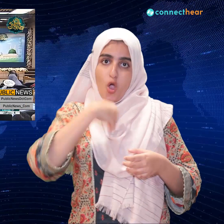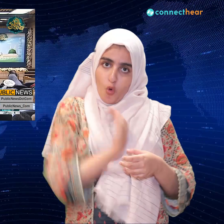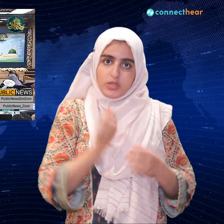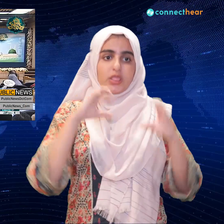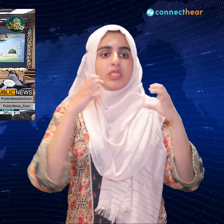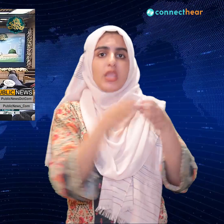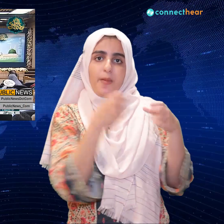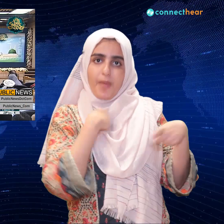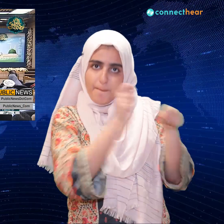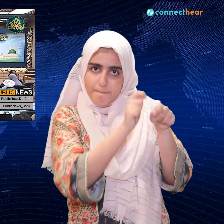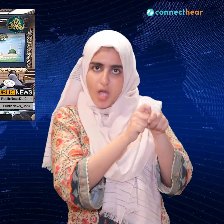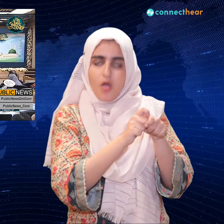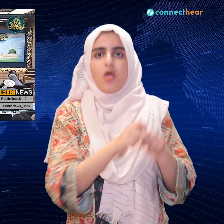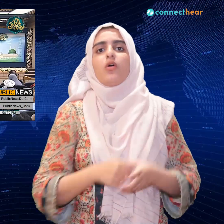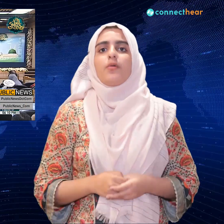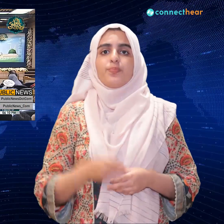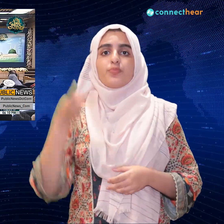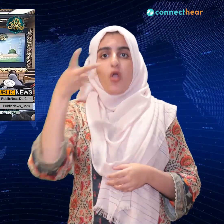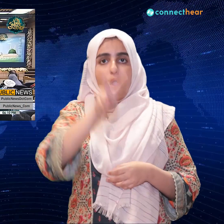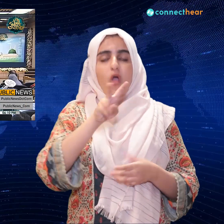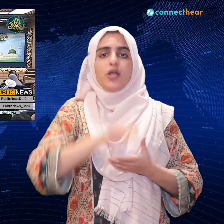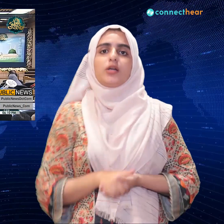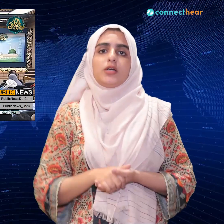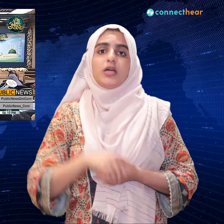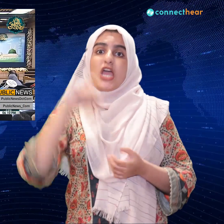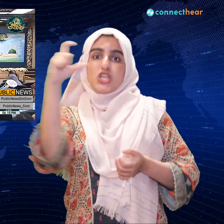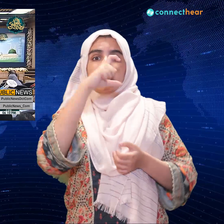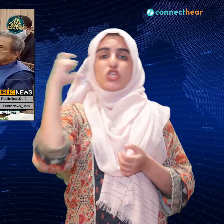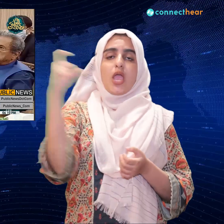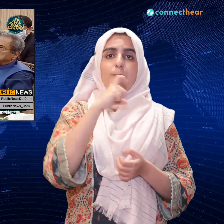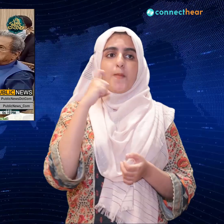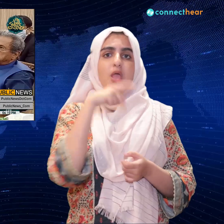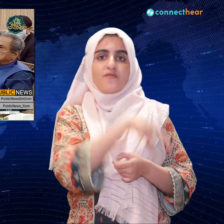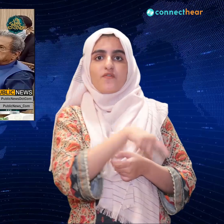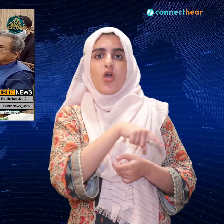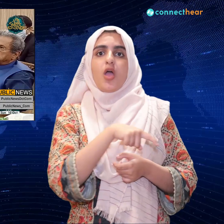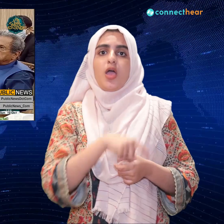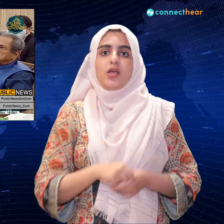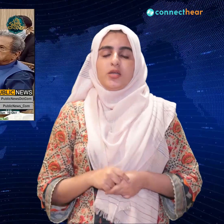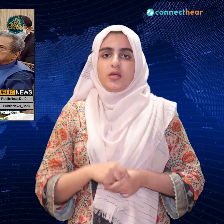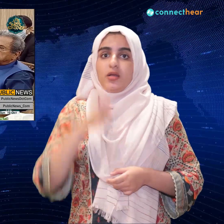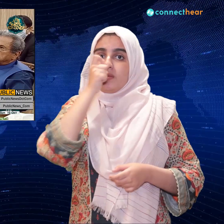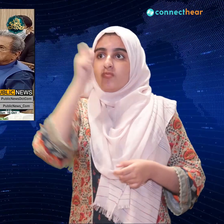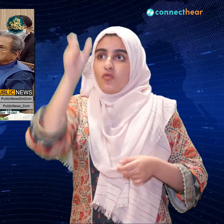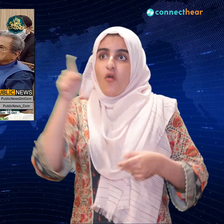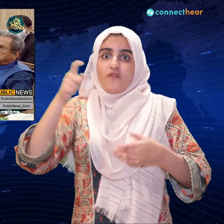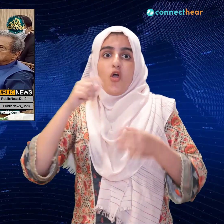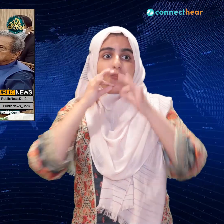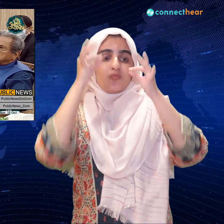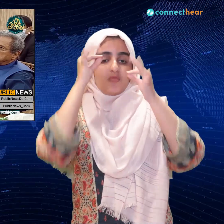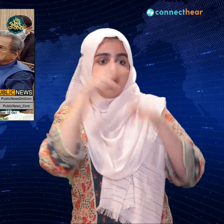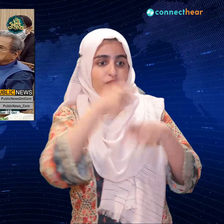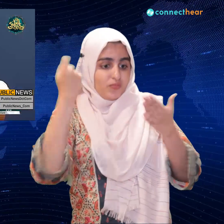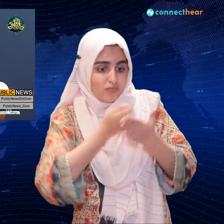گا، لیکن چیئرمین ہم جس کی بڑی تفسیر کے اوپر، جس نے کتابیں لکھی ہوئی ہیں، جس